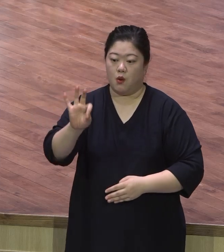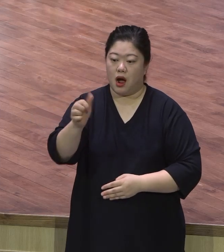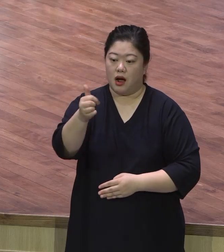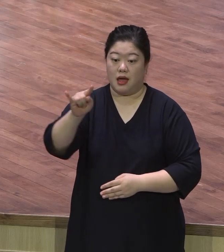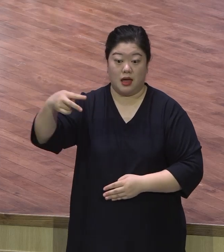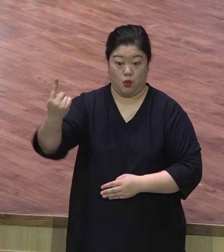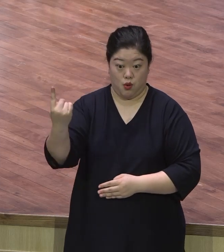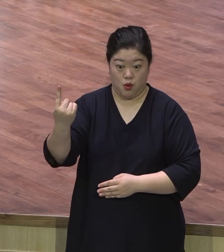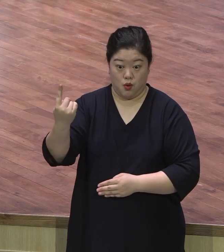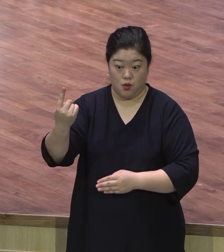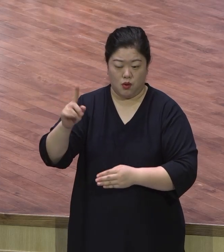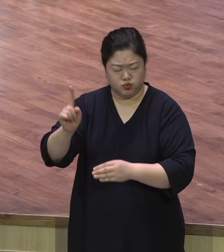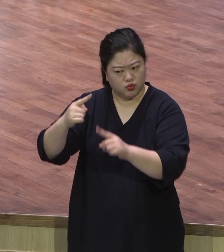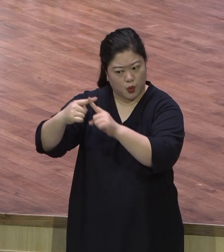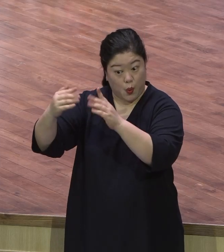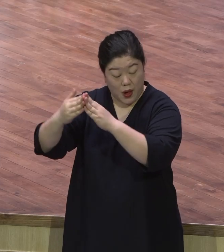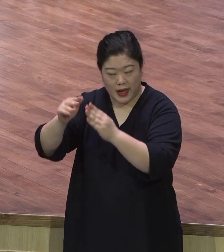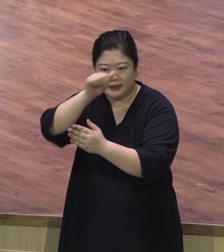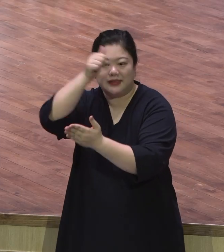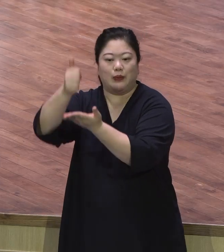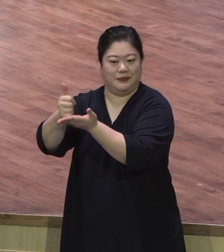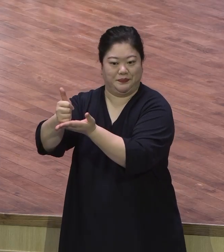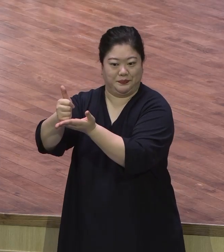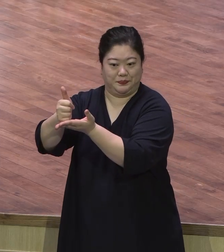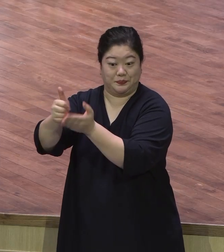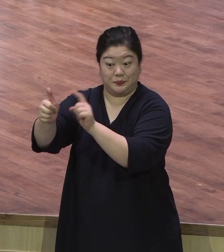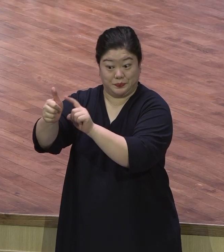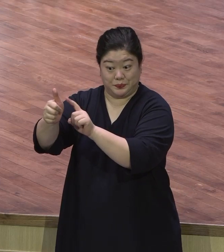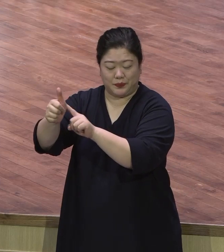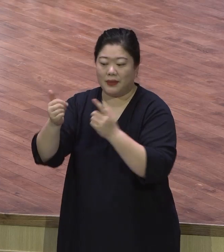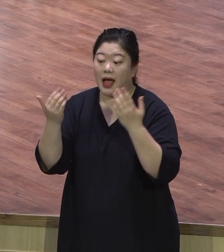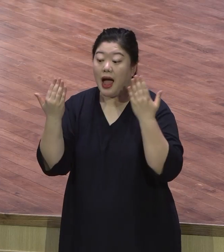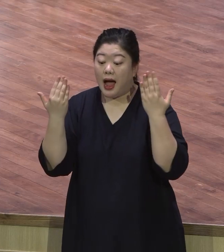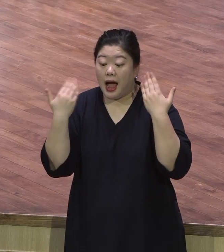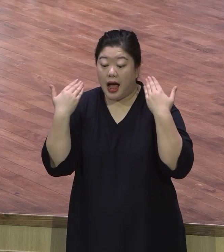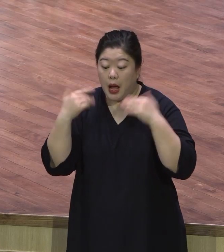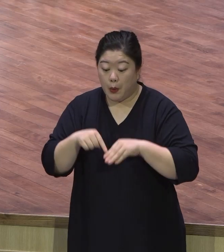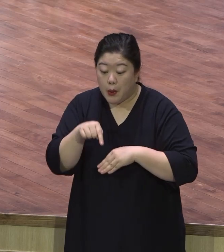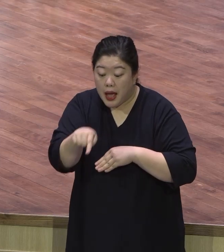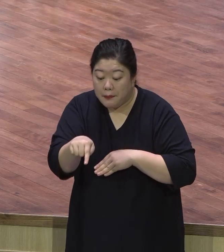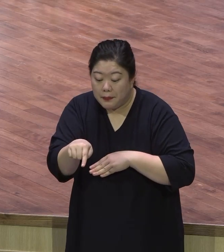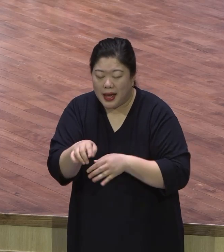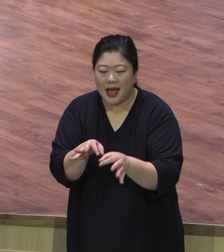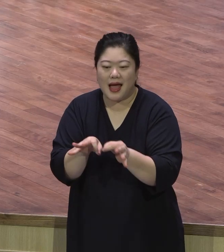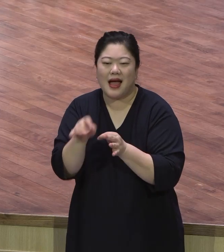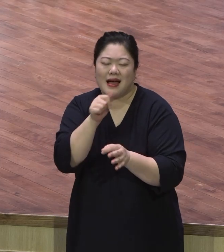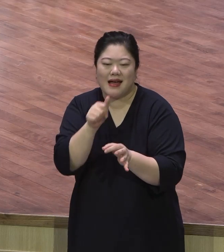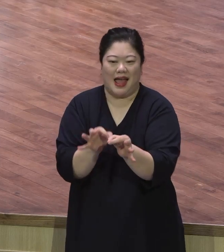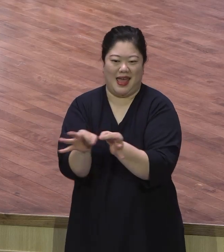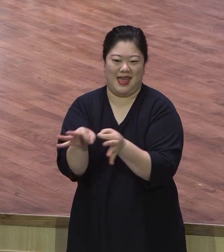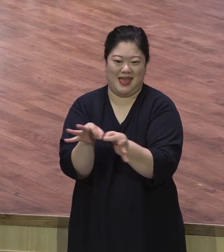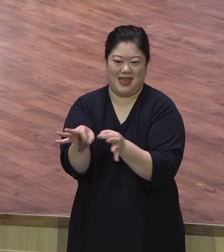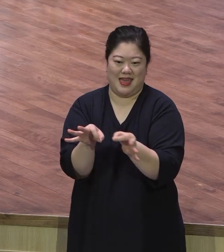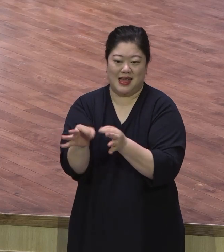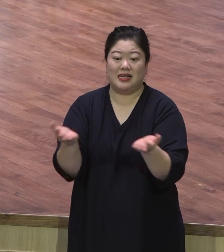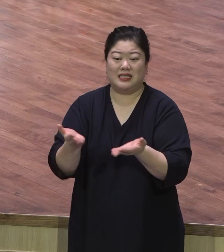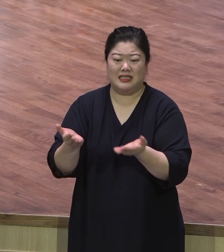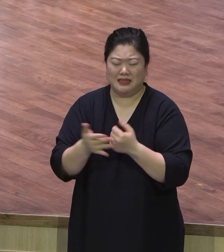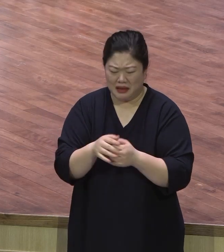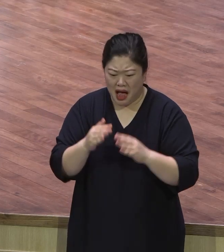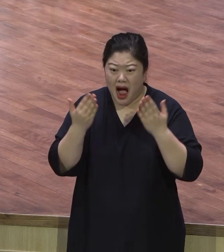장로님이라고 원래 이 조그마한 학교 앞에 조그마한 문방구라고 있었어요 조그마한 문방구를 하니까 얼마나